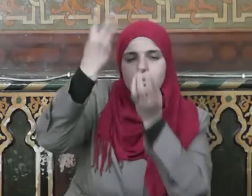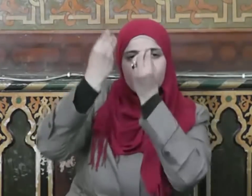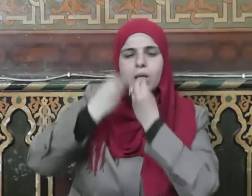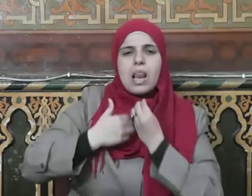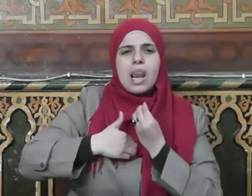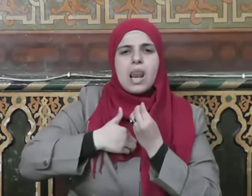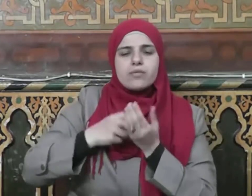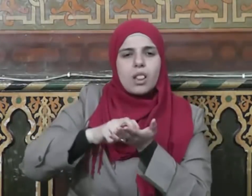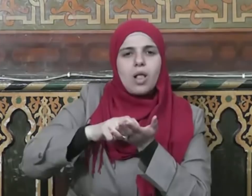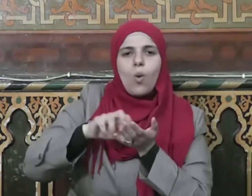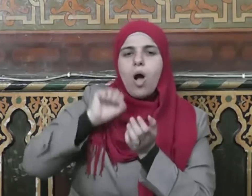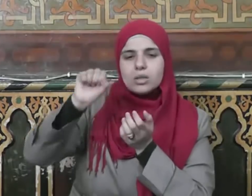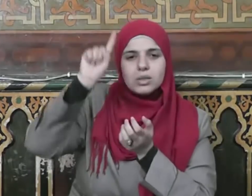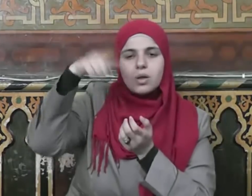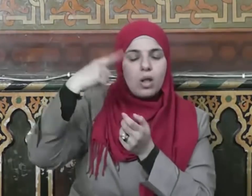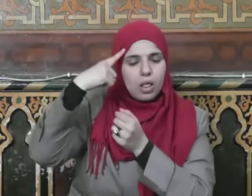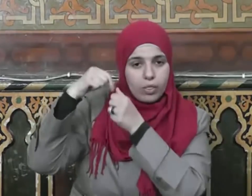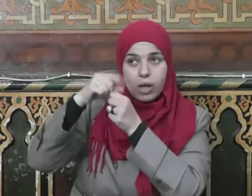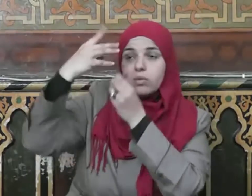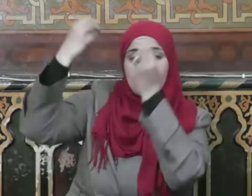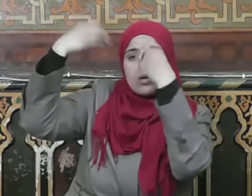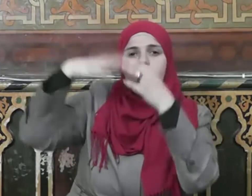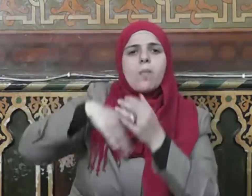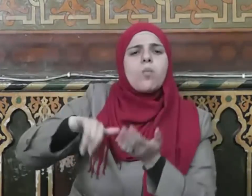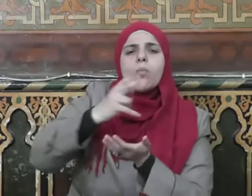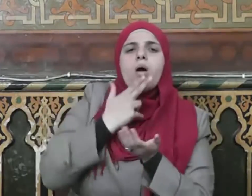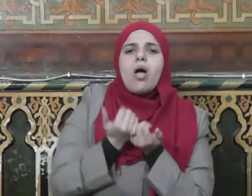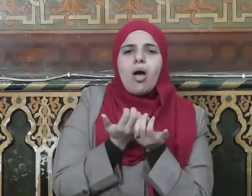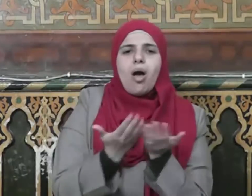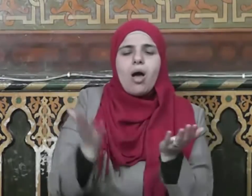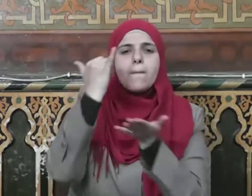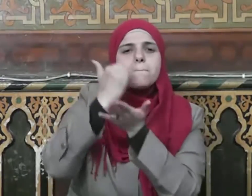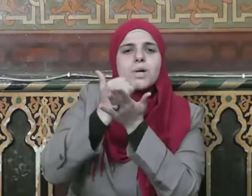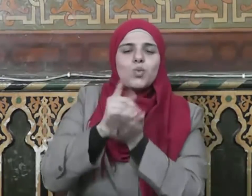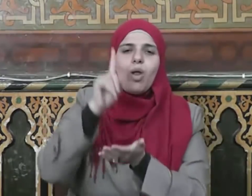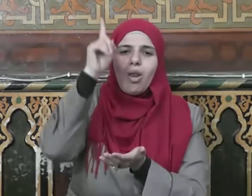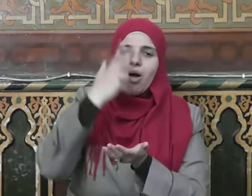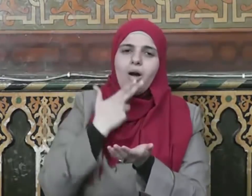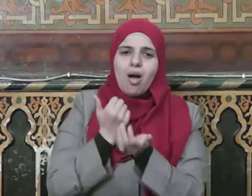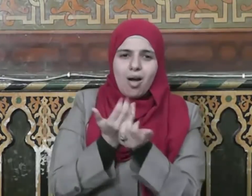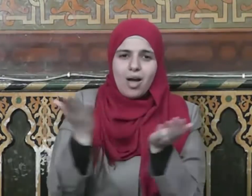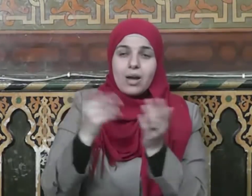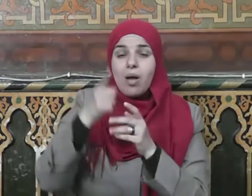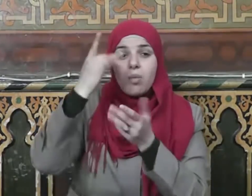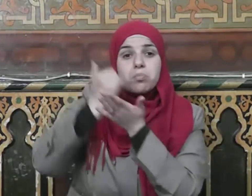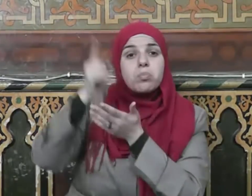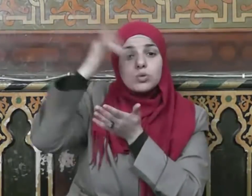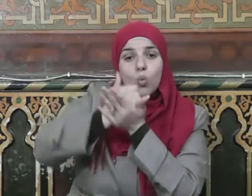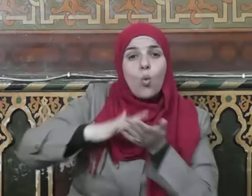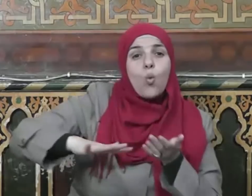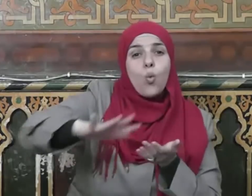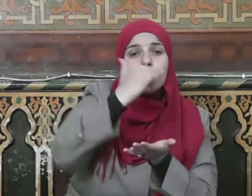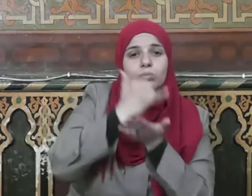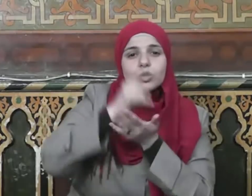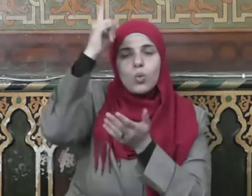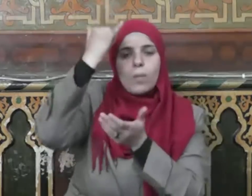تقواها وزكها، أنت خير من زكاها، أنت وليها ومولاها.